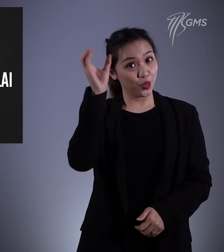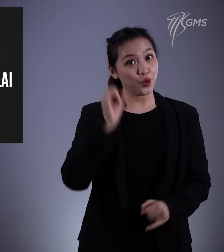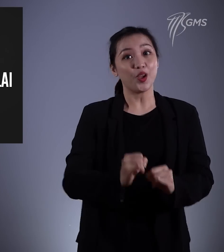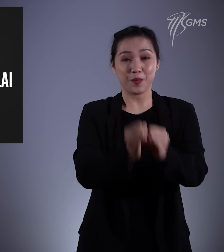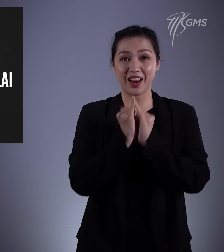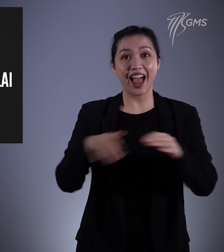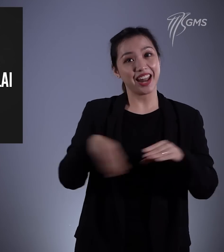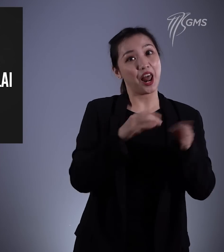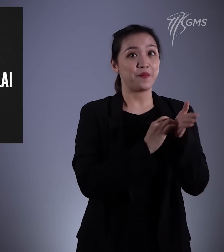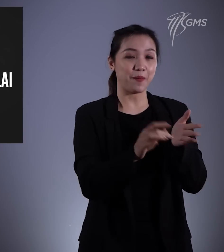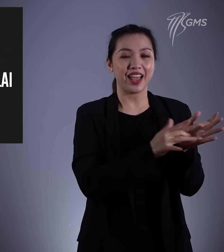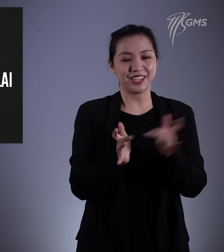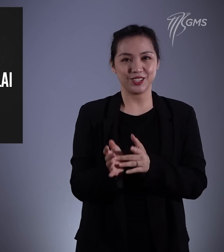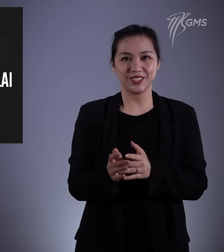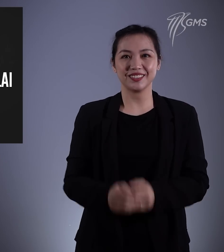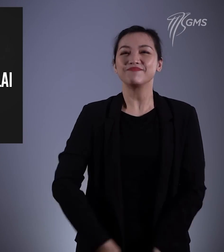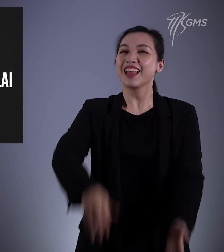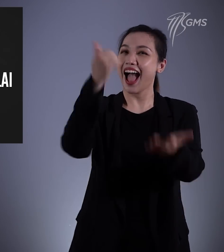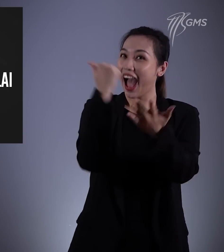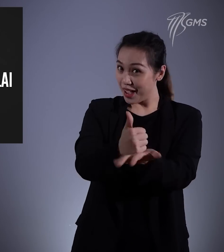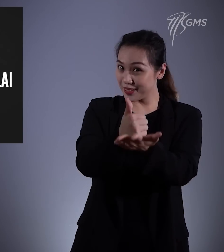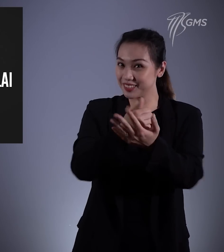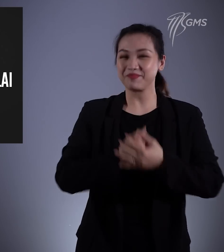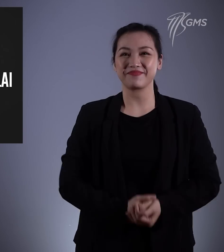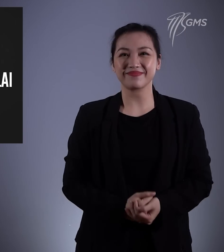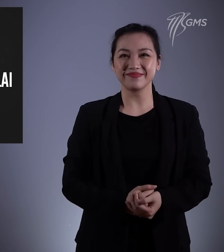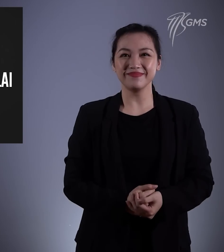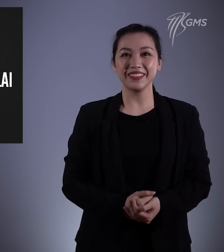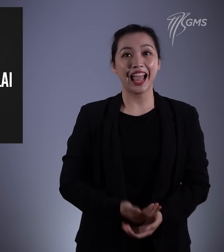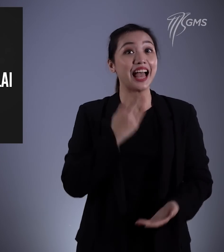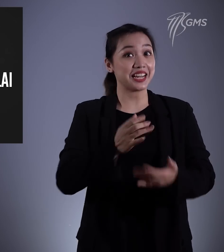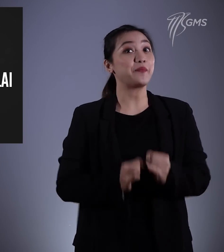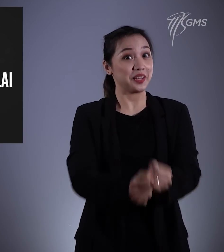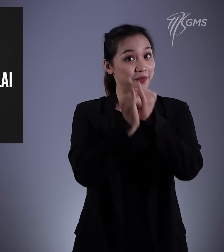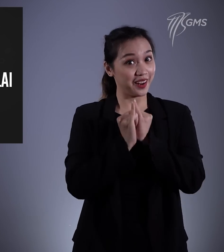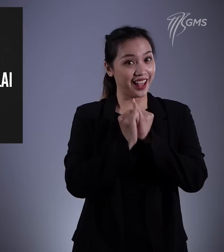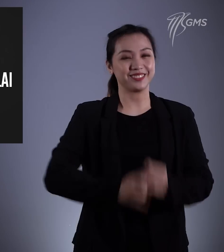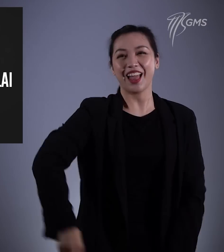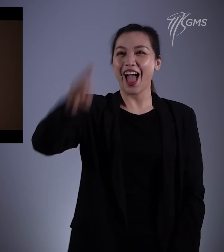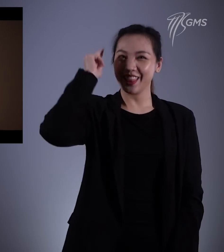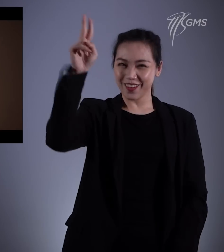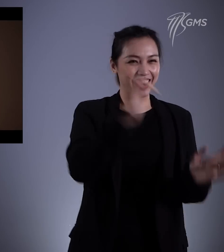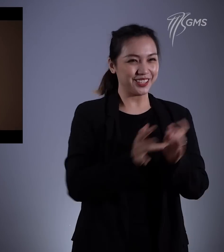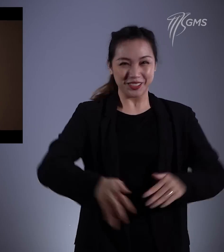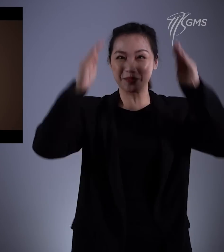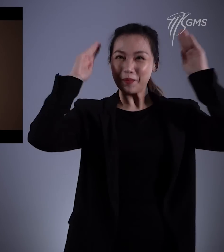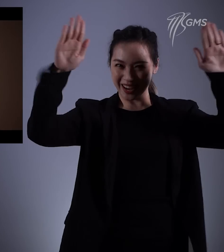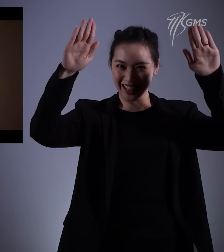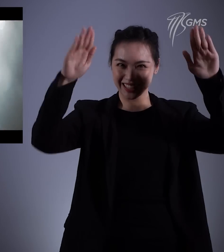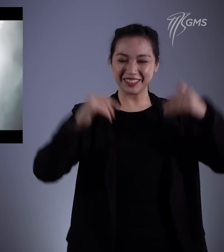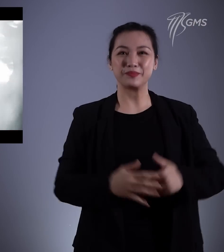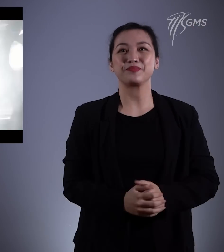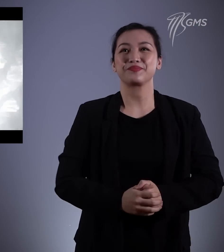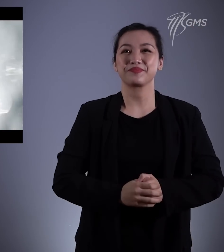dalam nama Tuhan Yesus kami berdoa. Amin. Selamat beribadah, Tuhan Yesus memberkati.